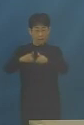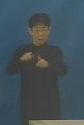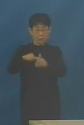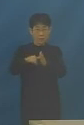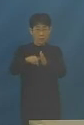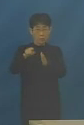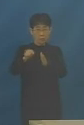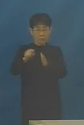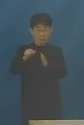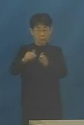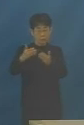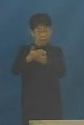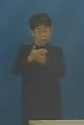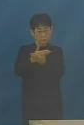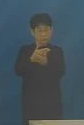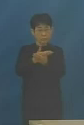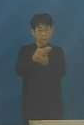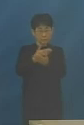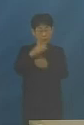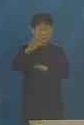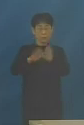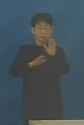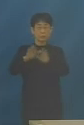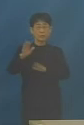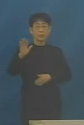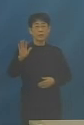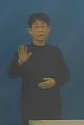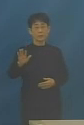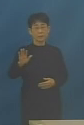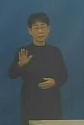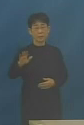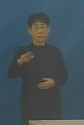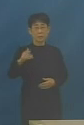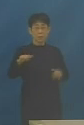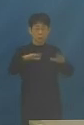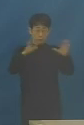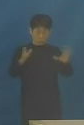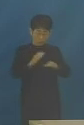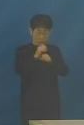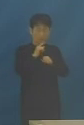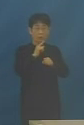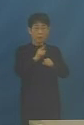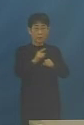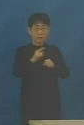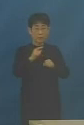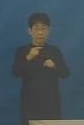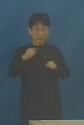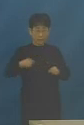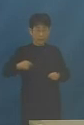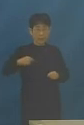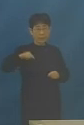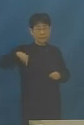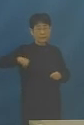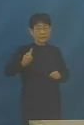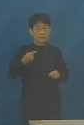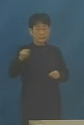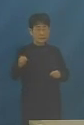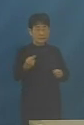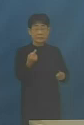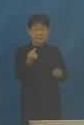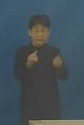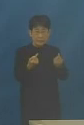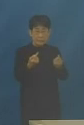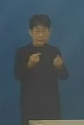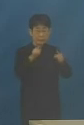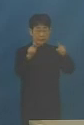高める状況もあったかと思いますどうは総じて言えば自公政権が国民の認証